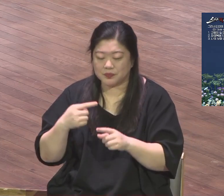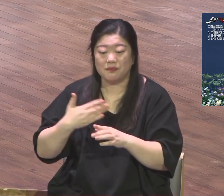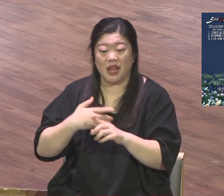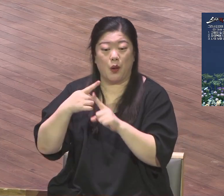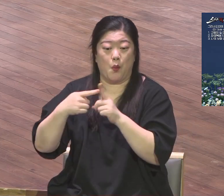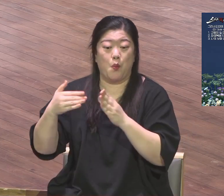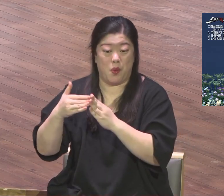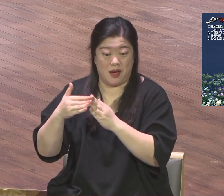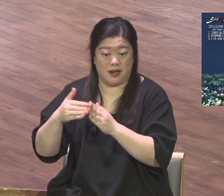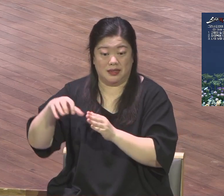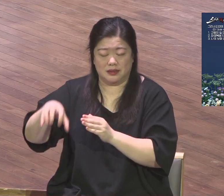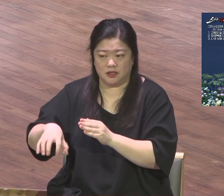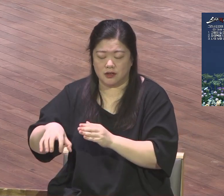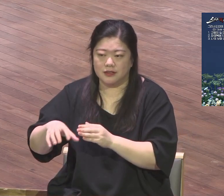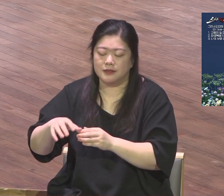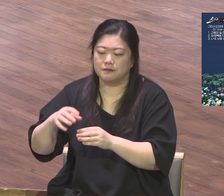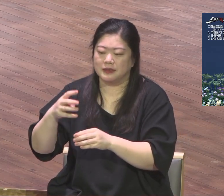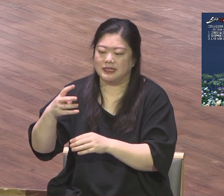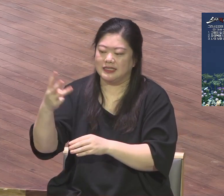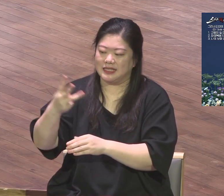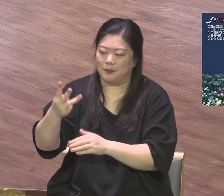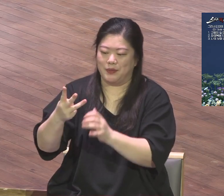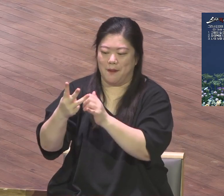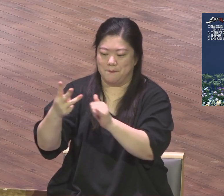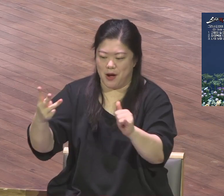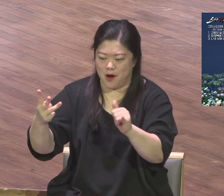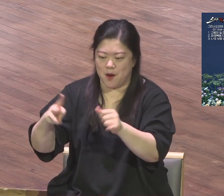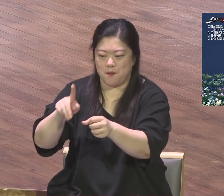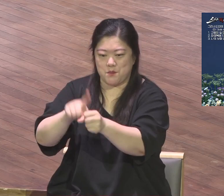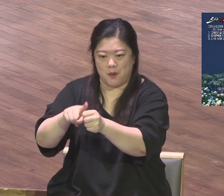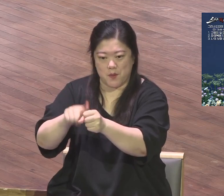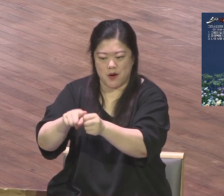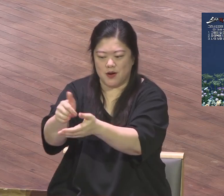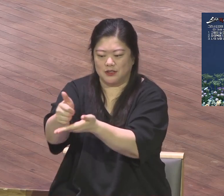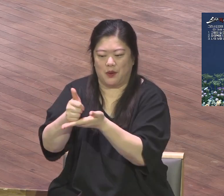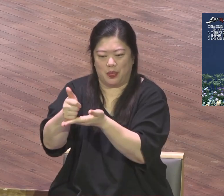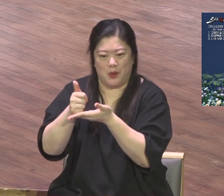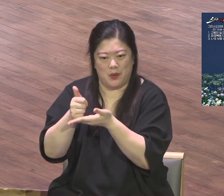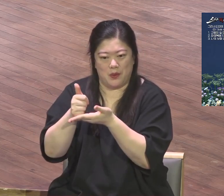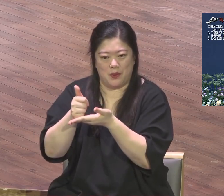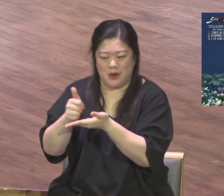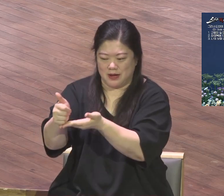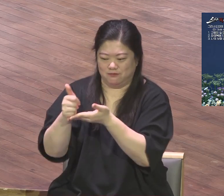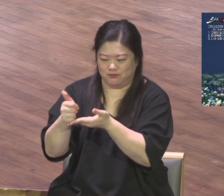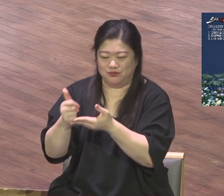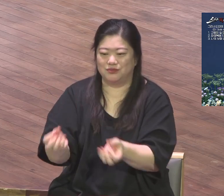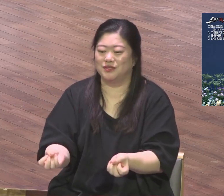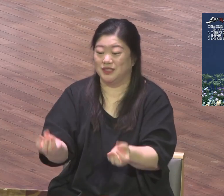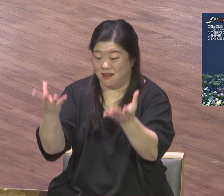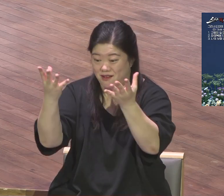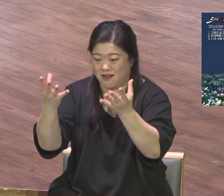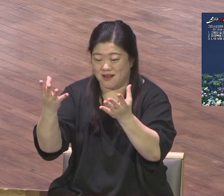교회에서 3천 명 초청 전도를 했어요. 그때 제가